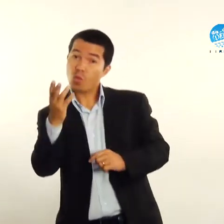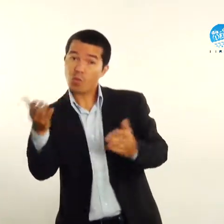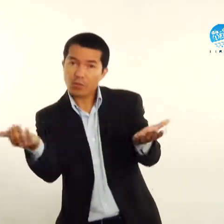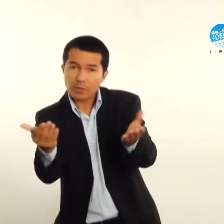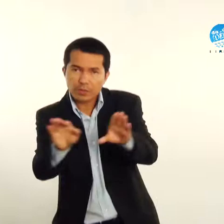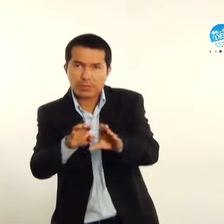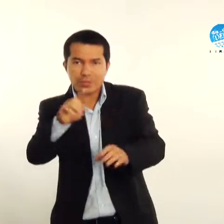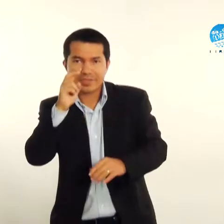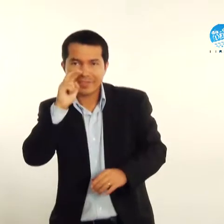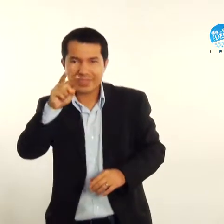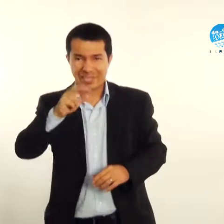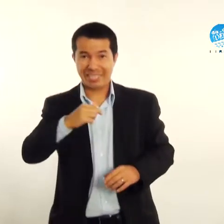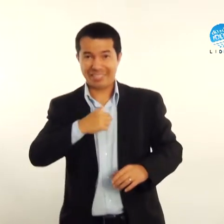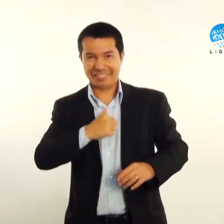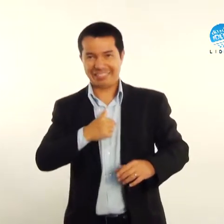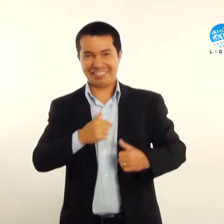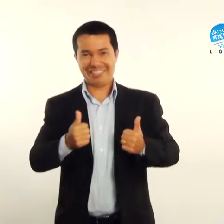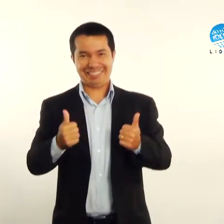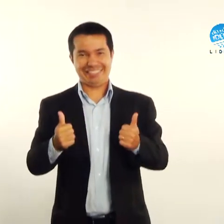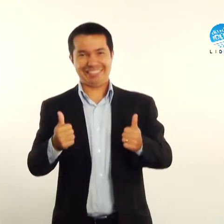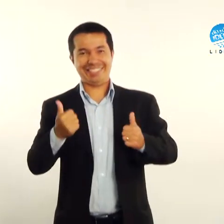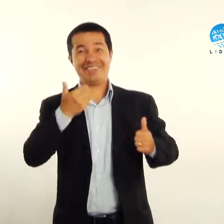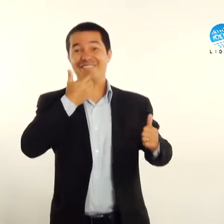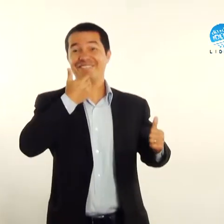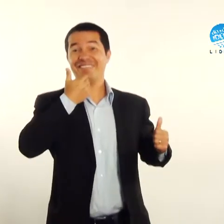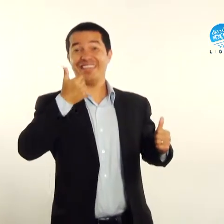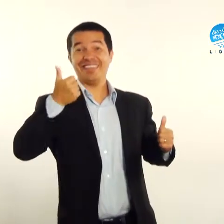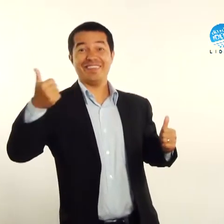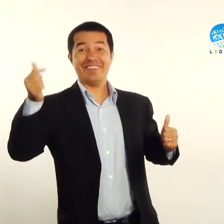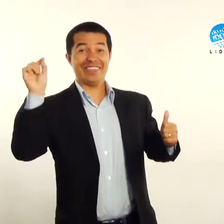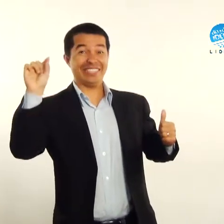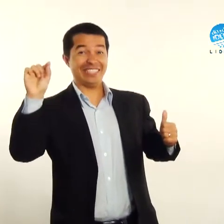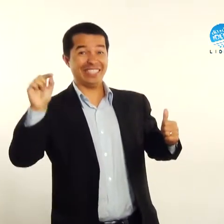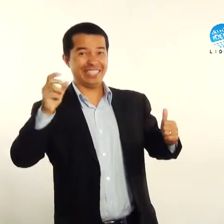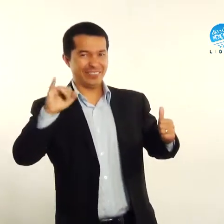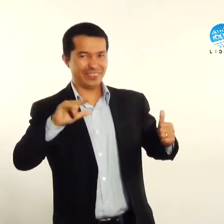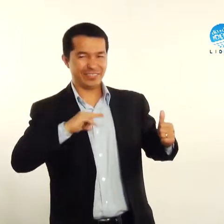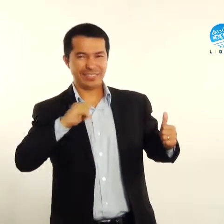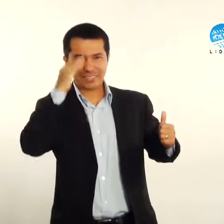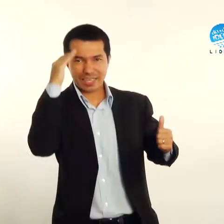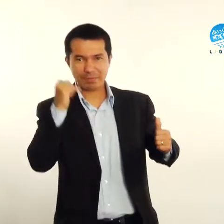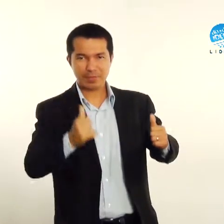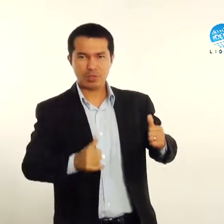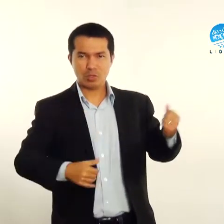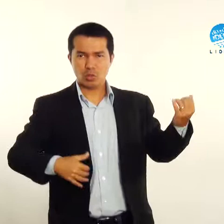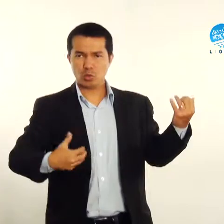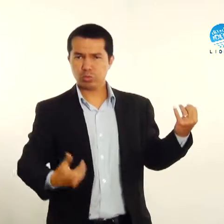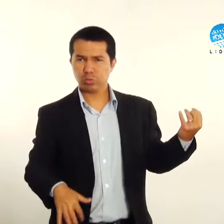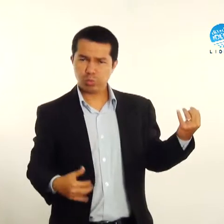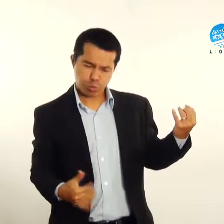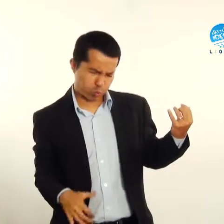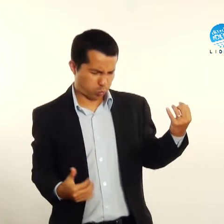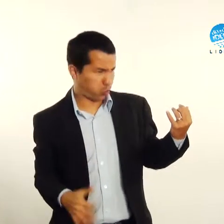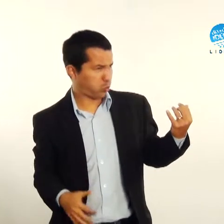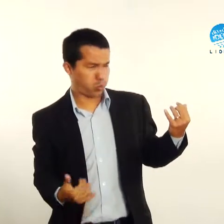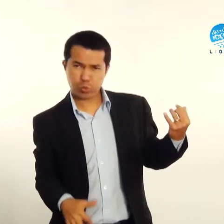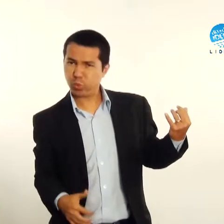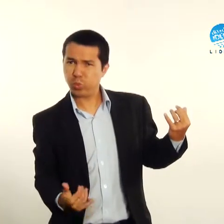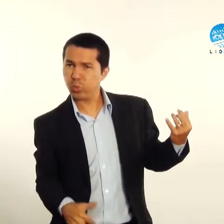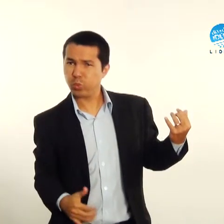esses instrumentos nas mãos, diz assim: o maior ou o melhor é quem tem uma habilidade única, uma